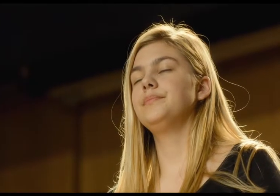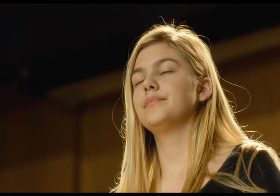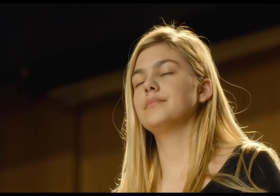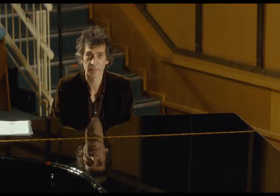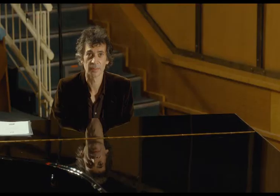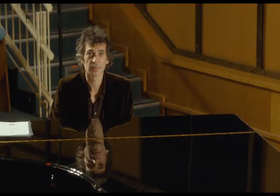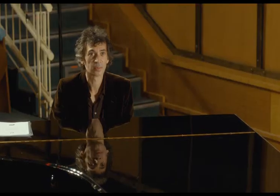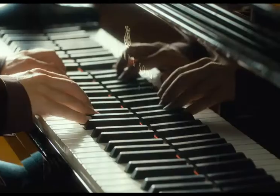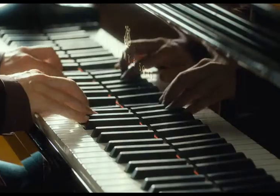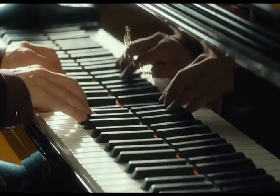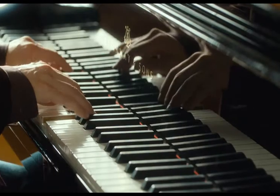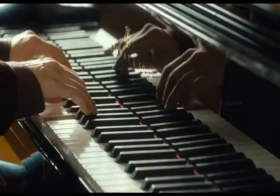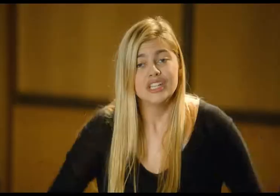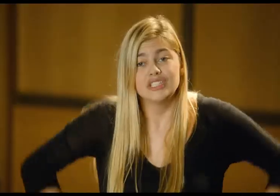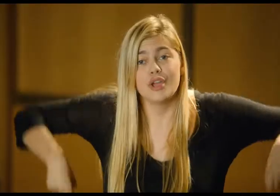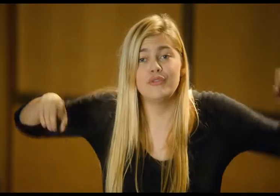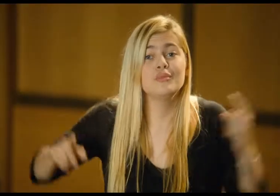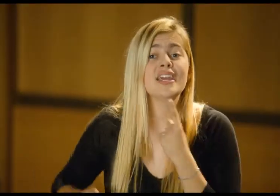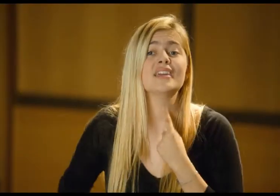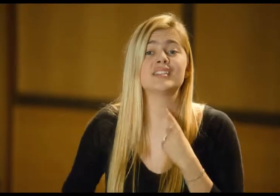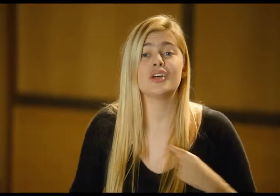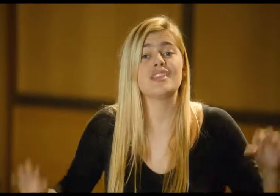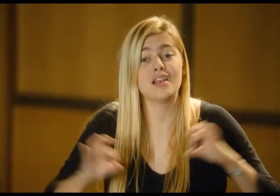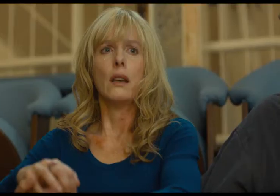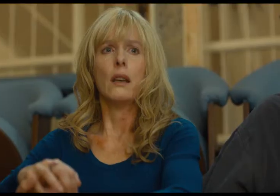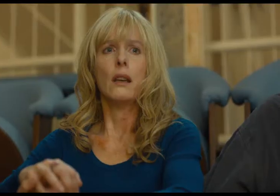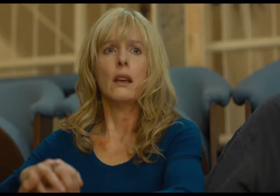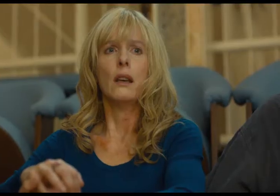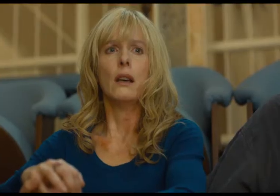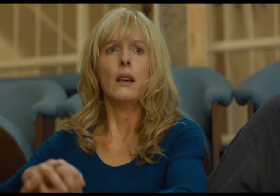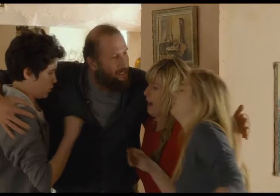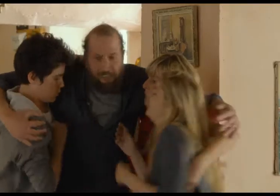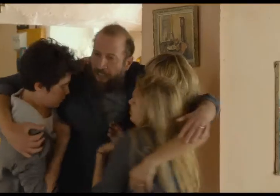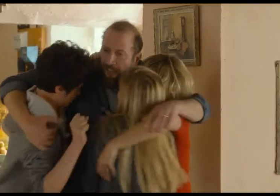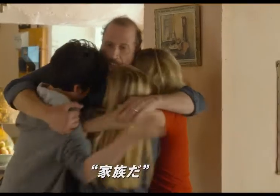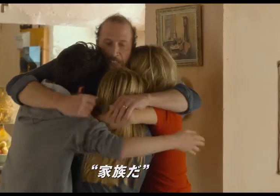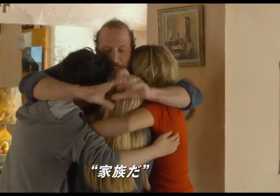rêve sans fumer sans alcool je